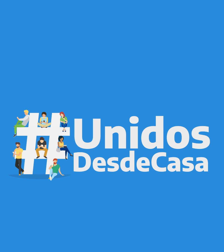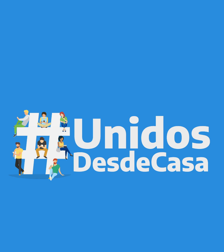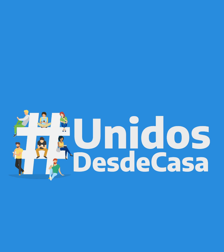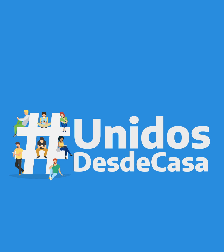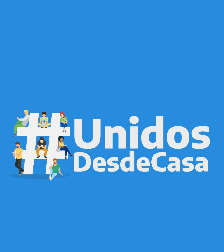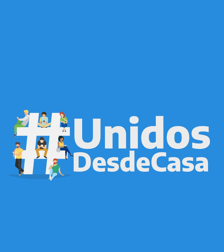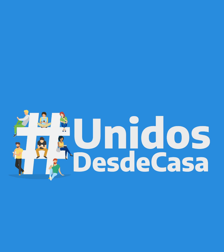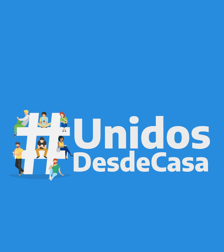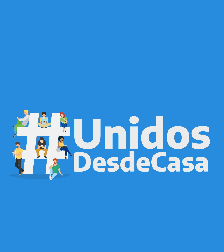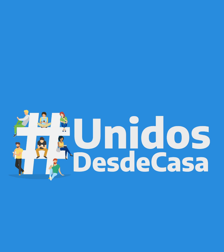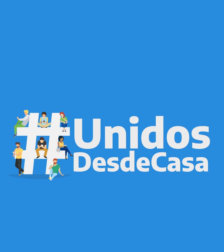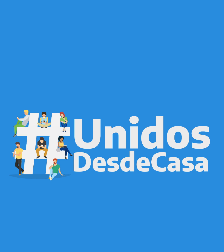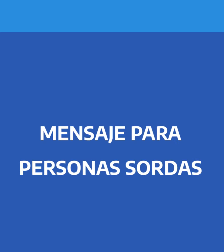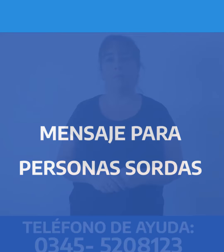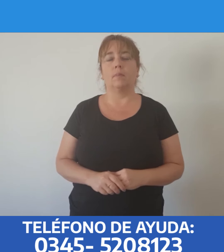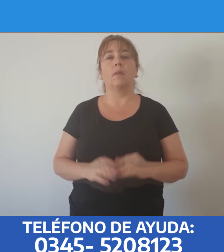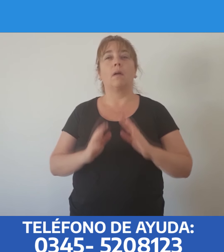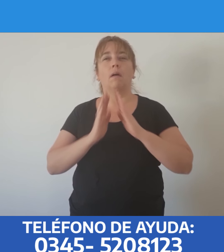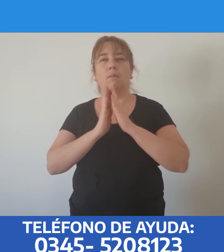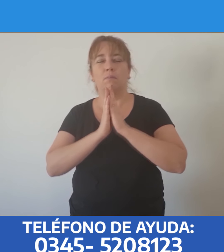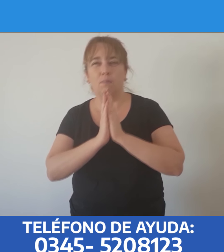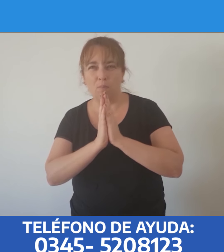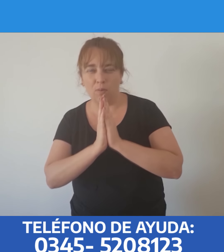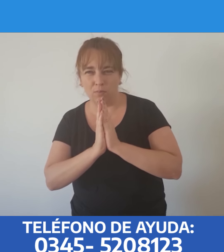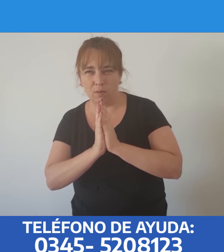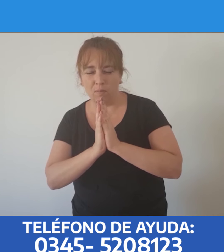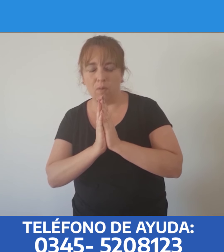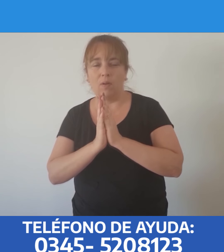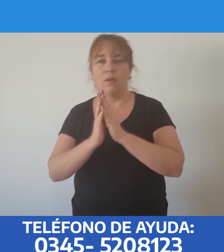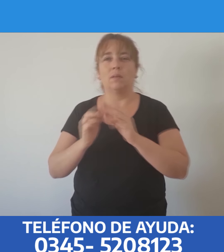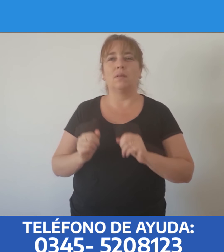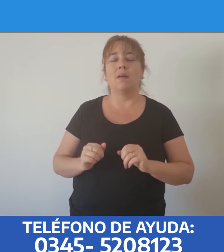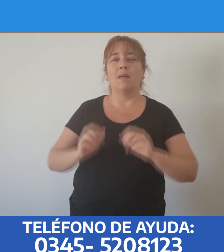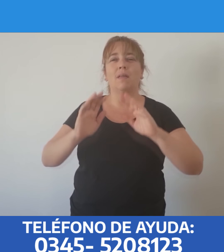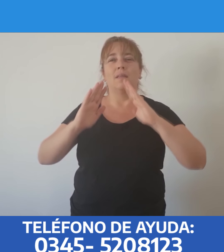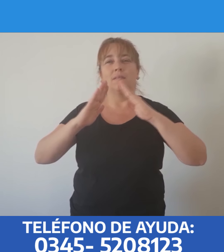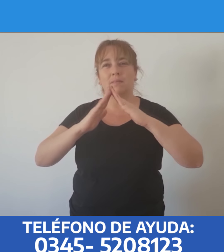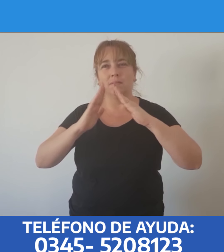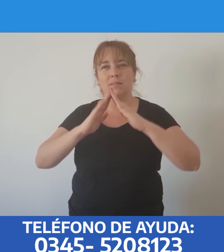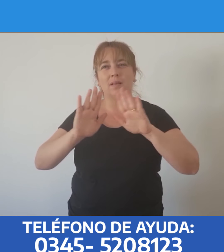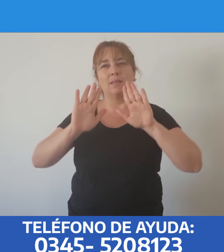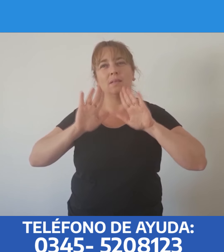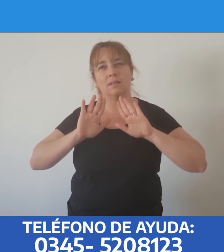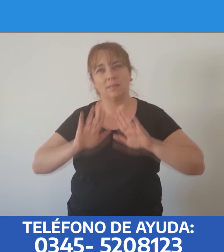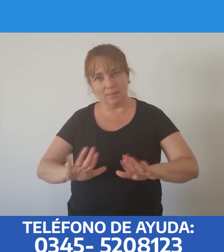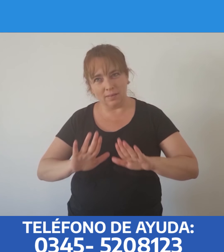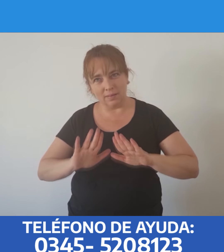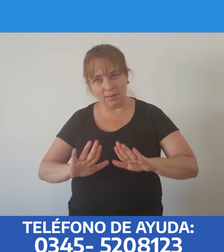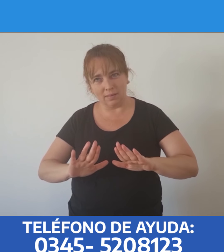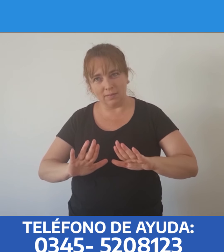quédate en casa por favor respeta la cuarentena